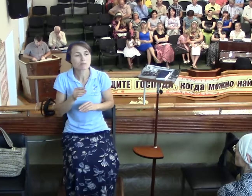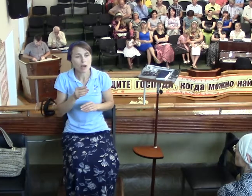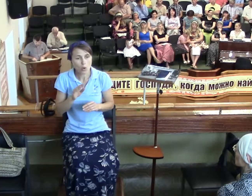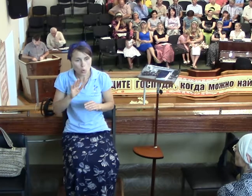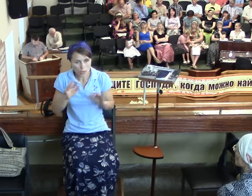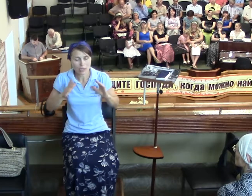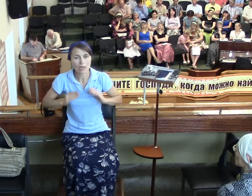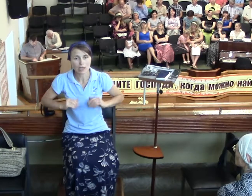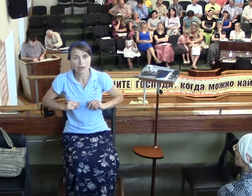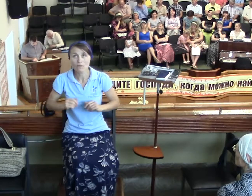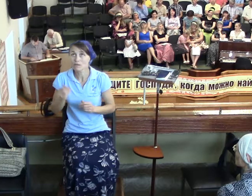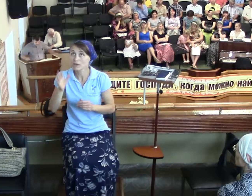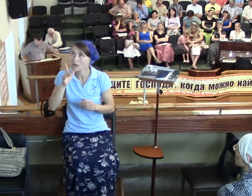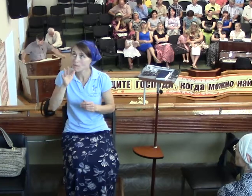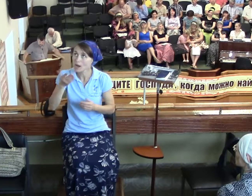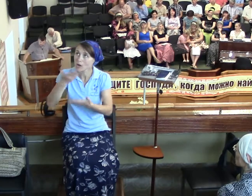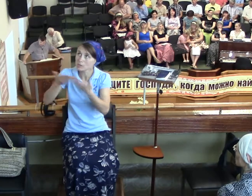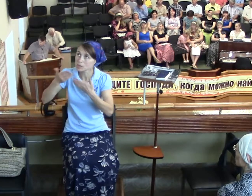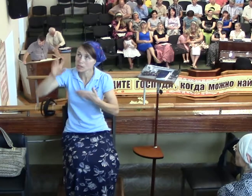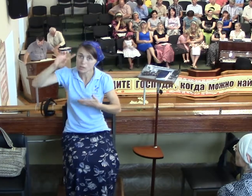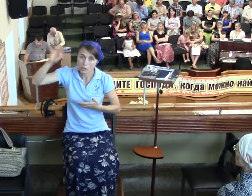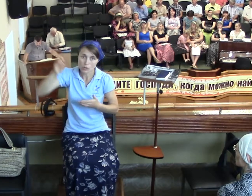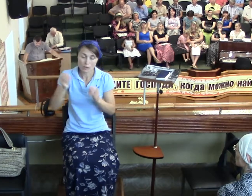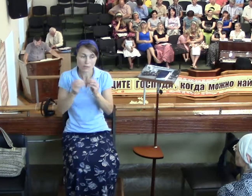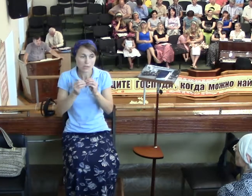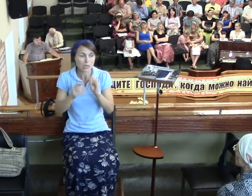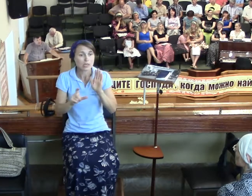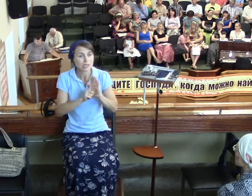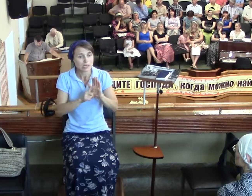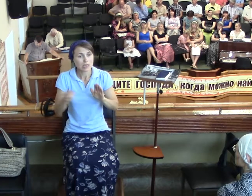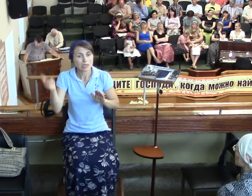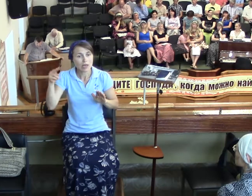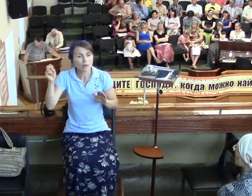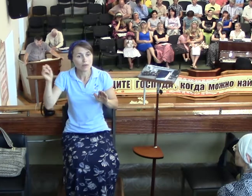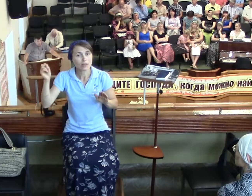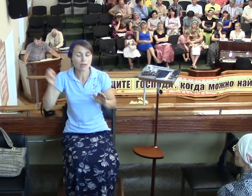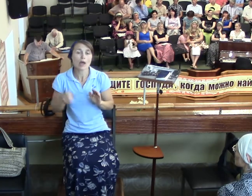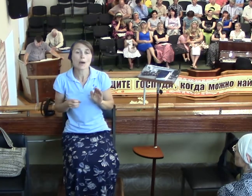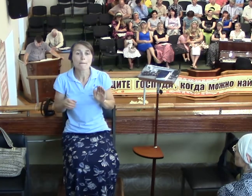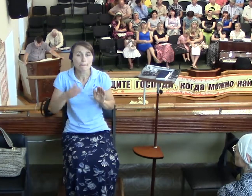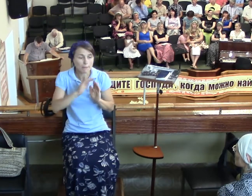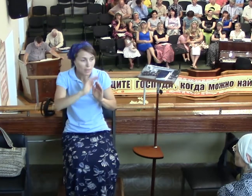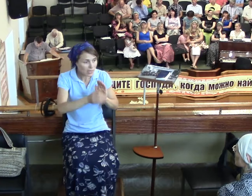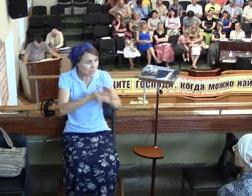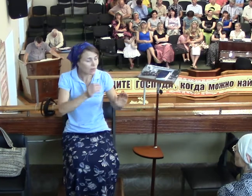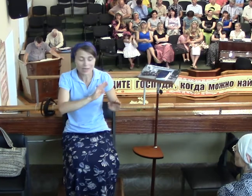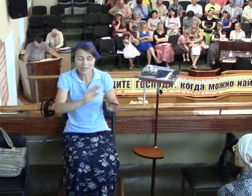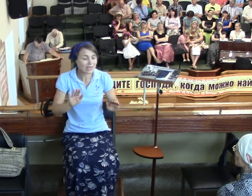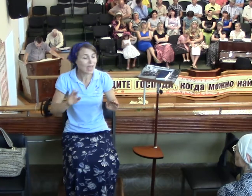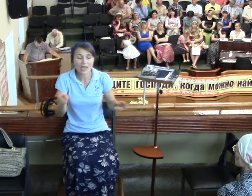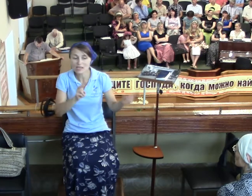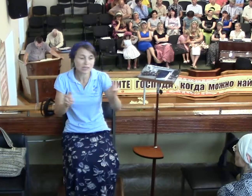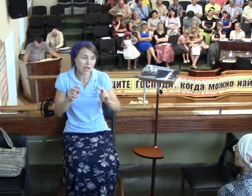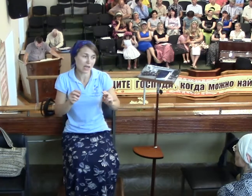общения с Господом. И вы знаете, в 10 стихе Давид призывает нас с вами не искать покоя в людях. Он говорит,